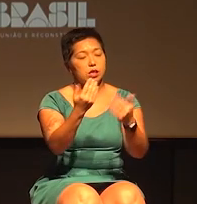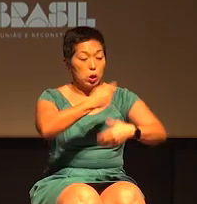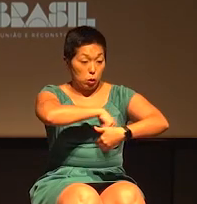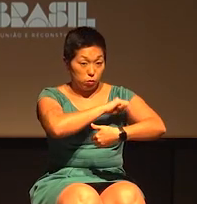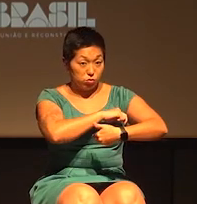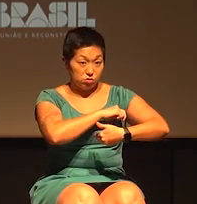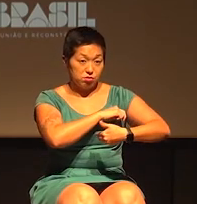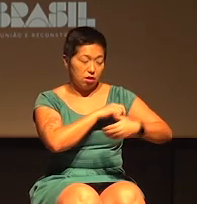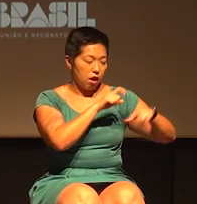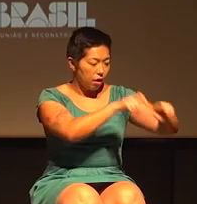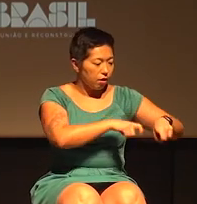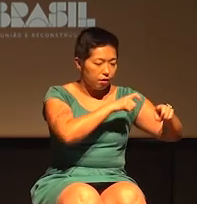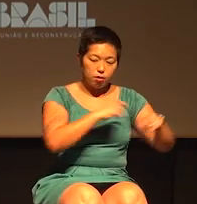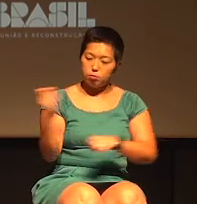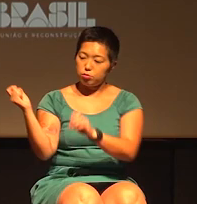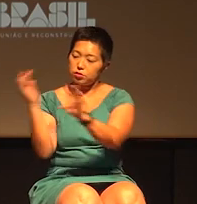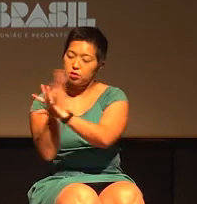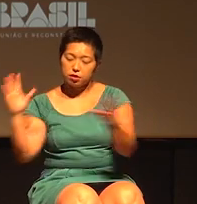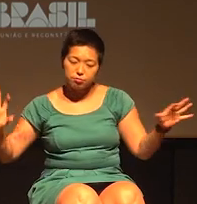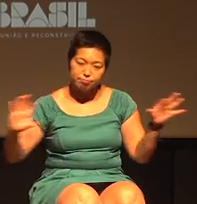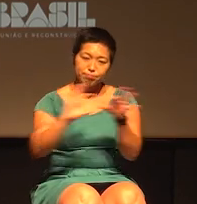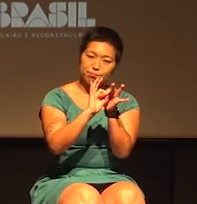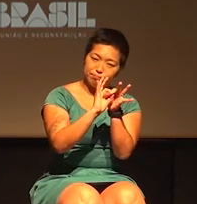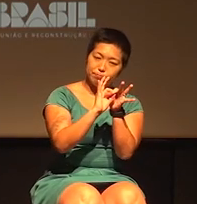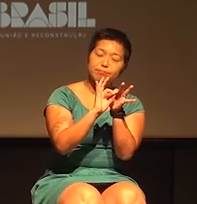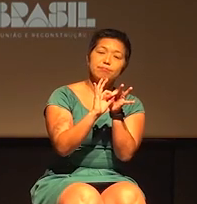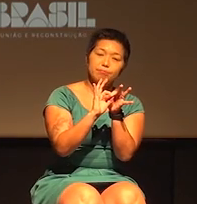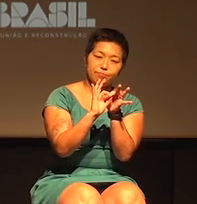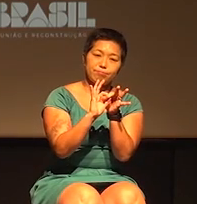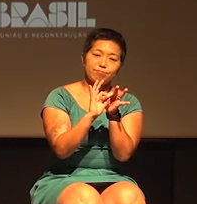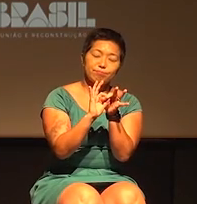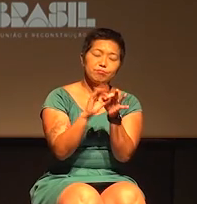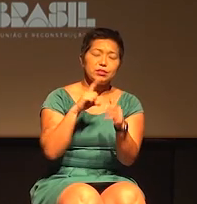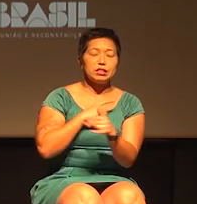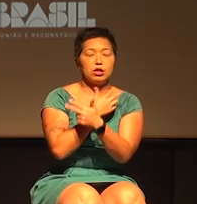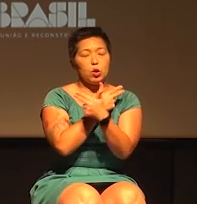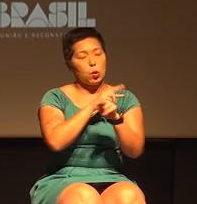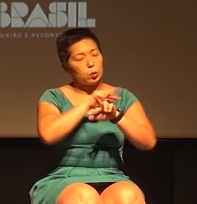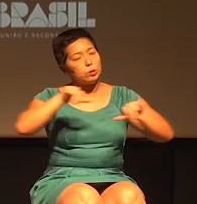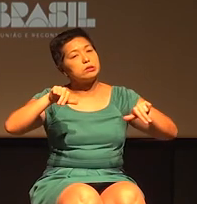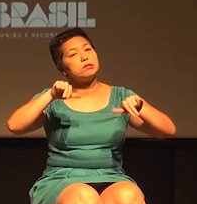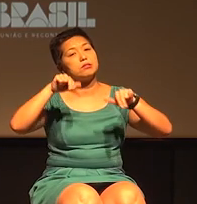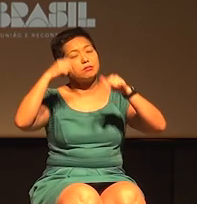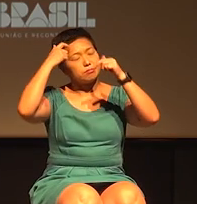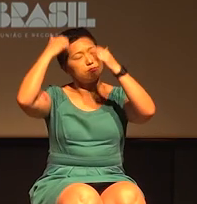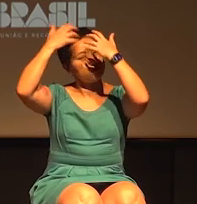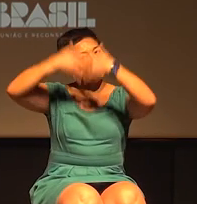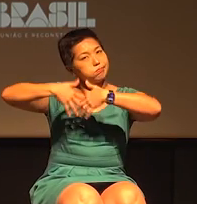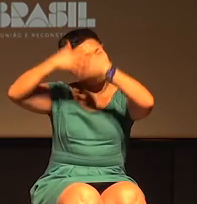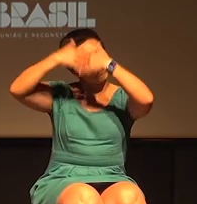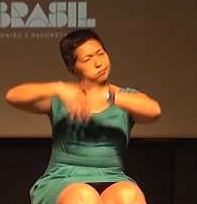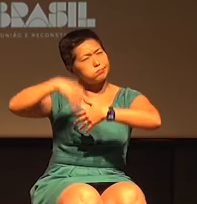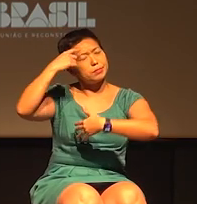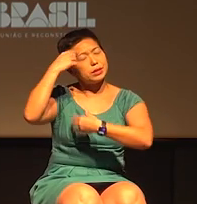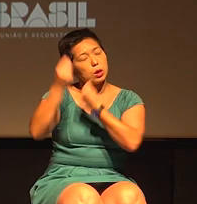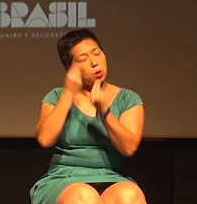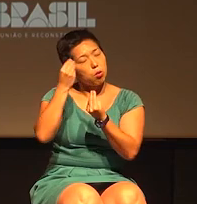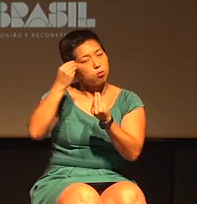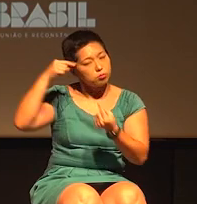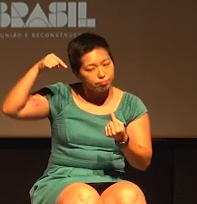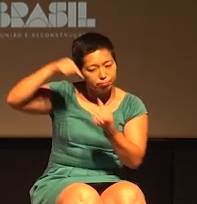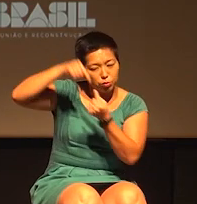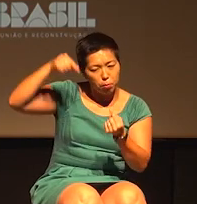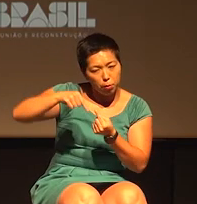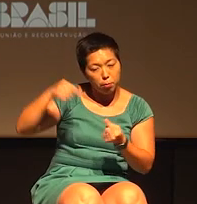e a gente tem enfim muitas coisas para para para para pensar junto e se se relacionar também né nessa relação